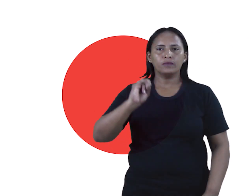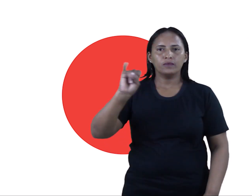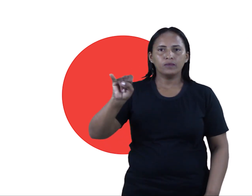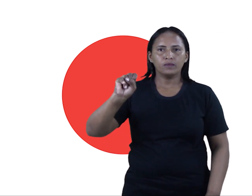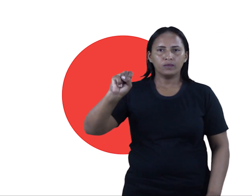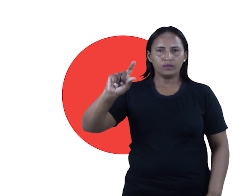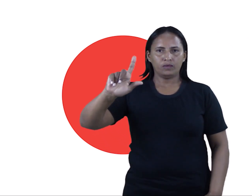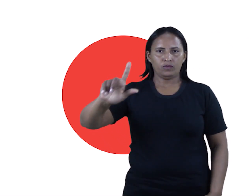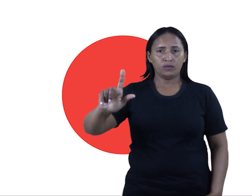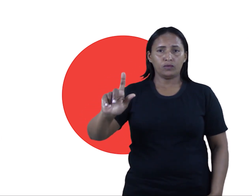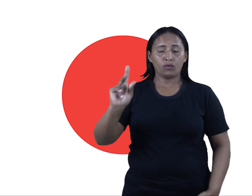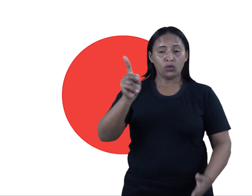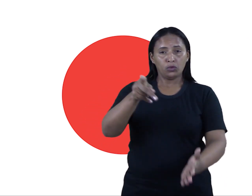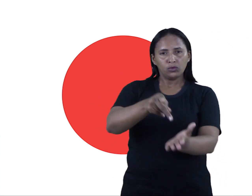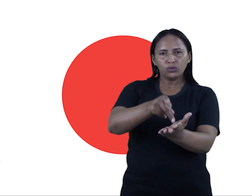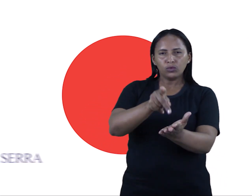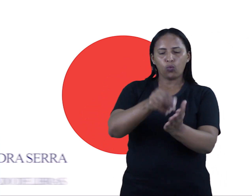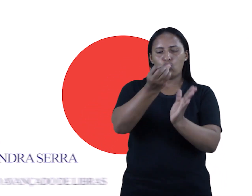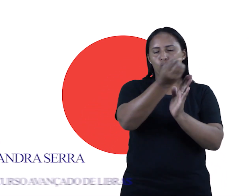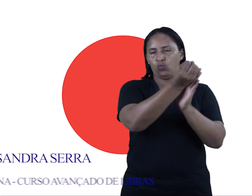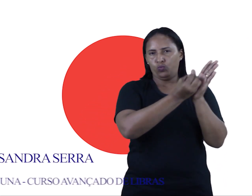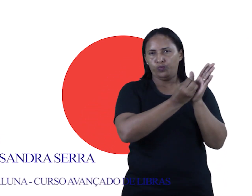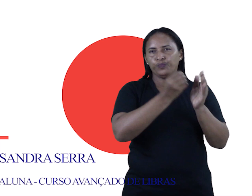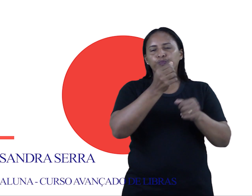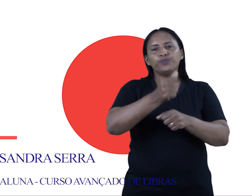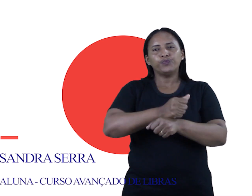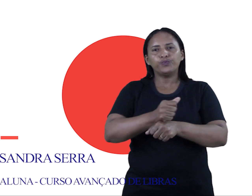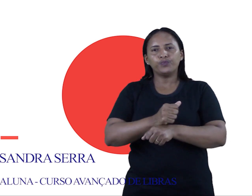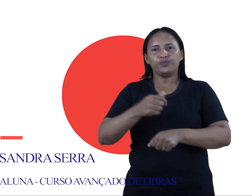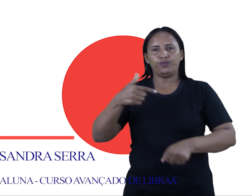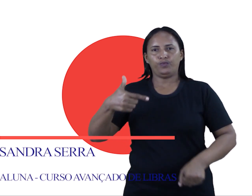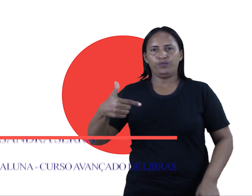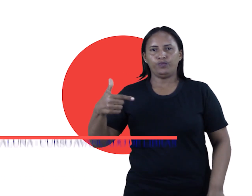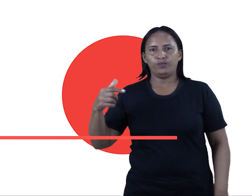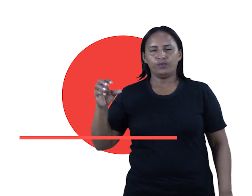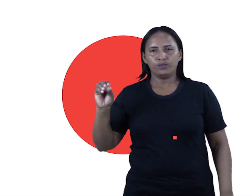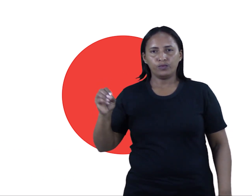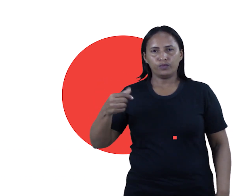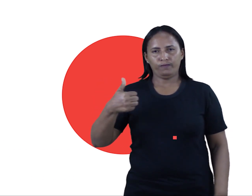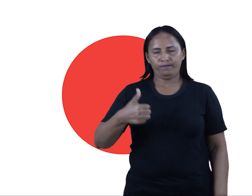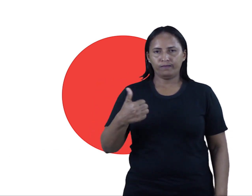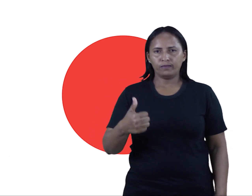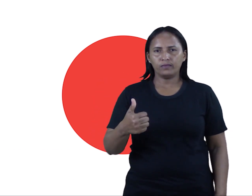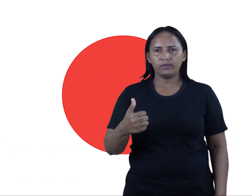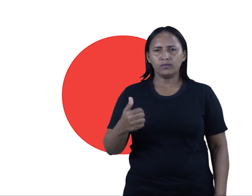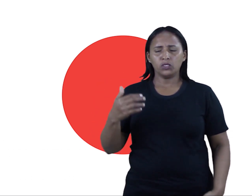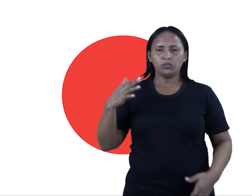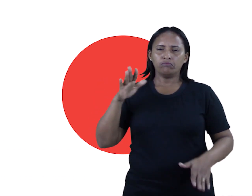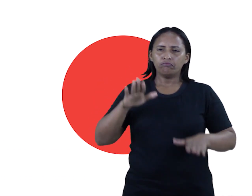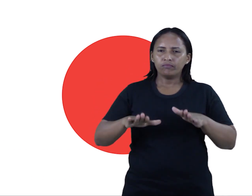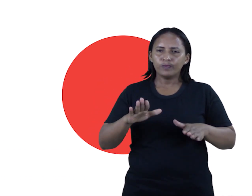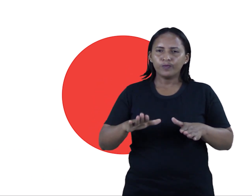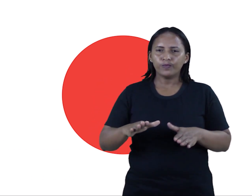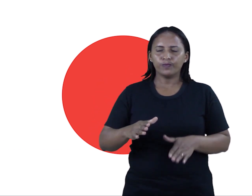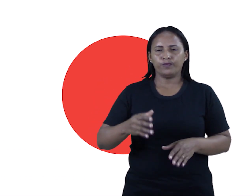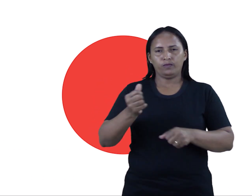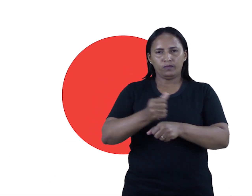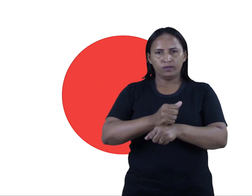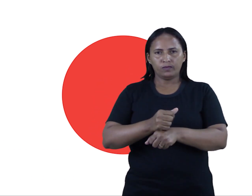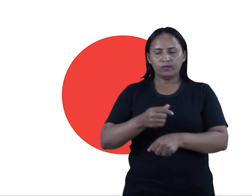A JSL foi reconhecida oficialmente no ano de 2011, pois até meados dos anos